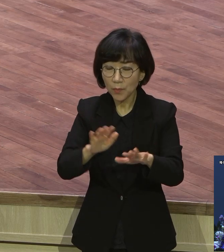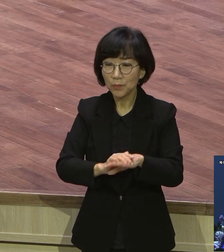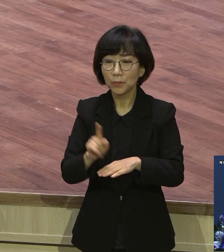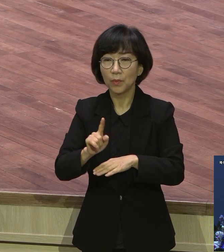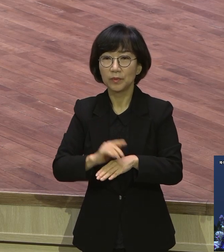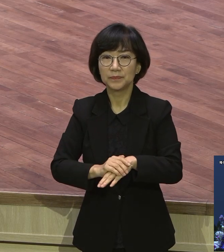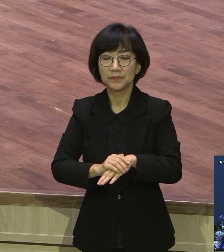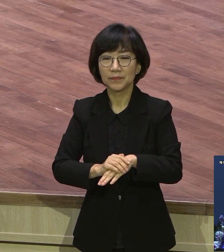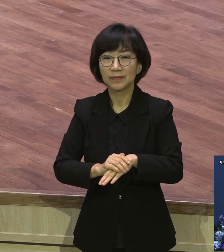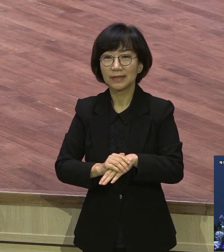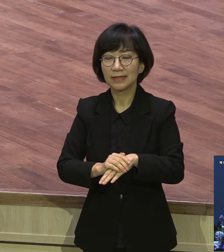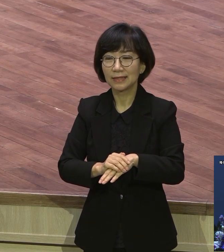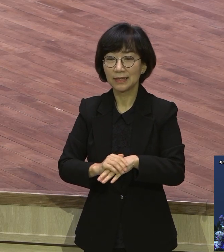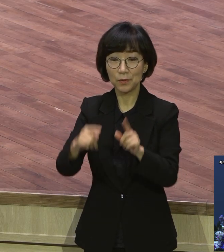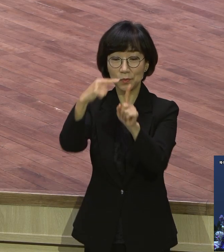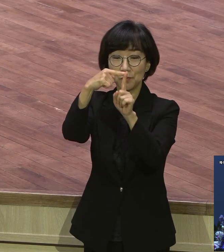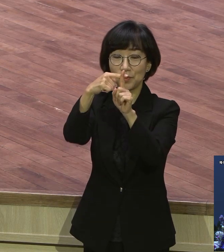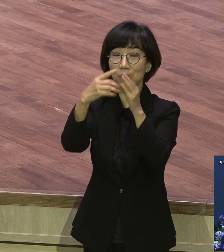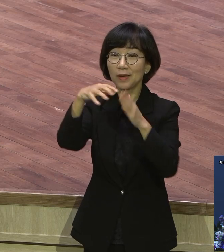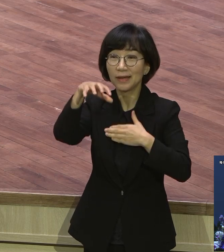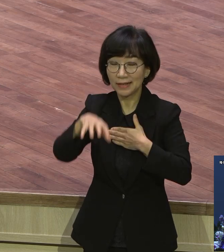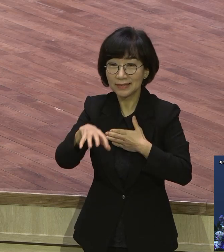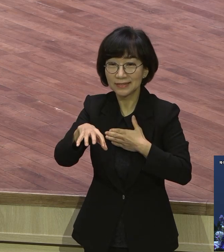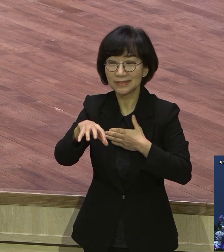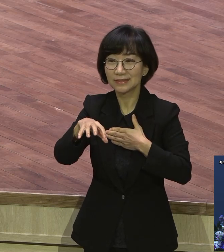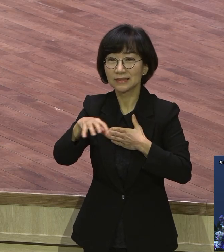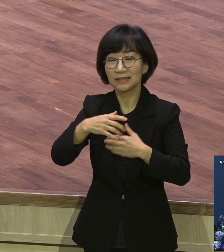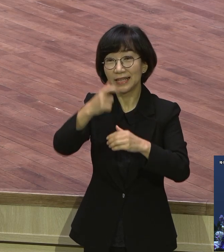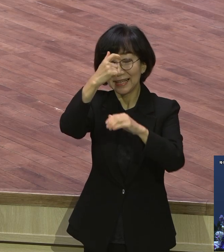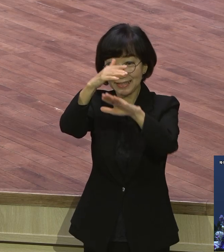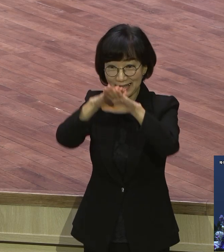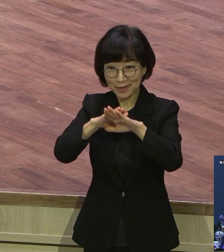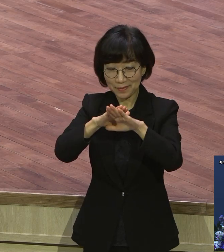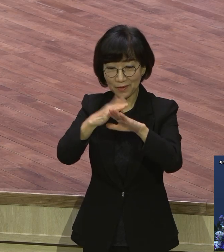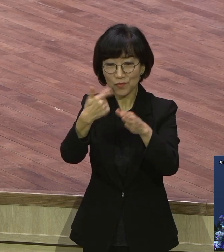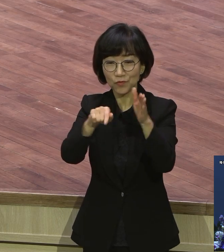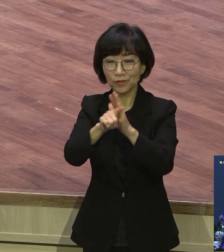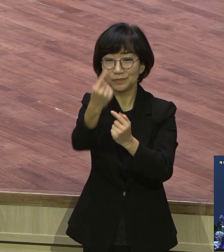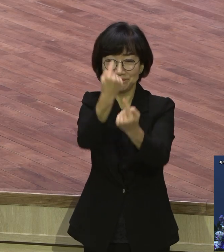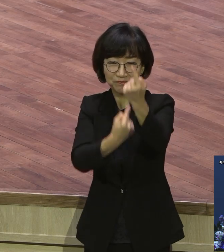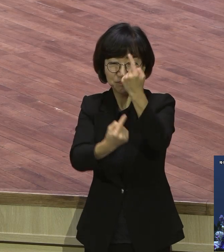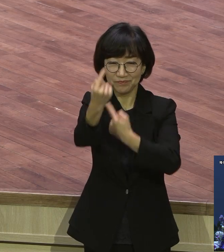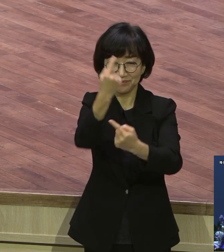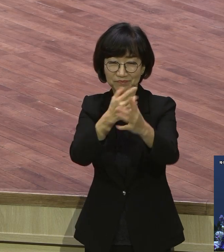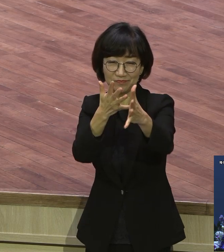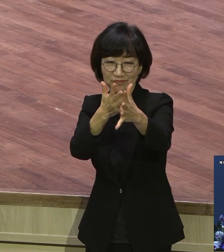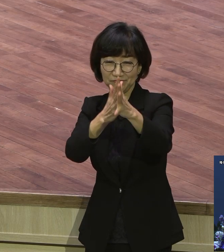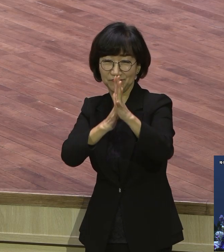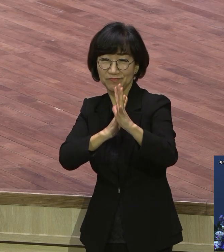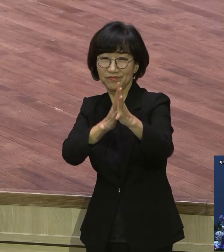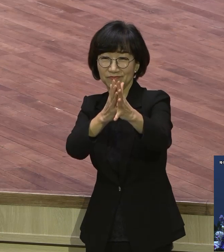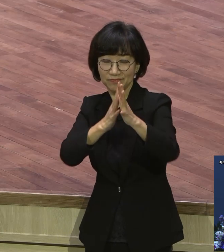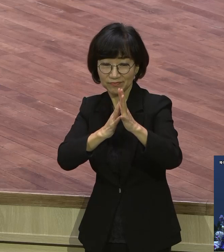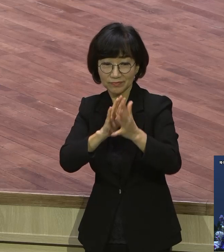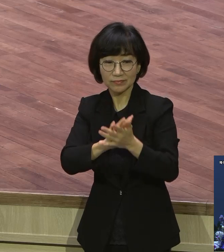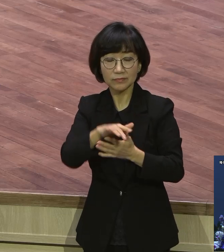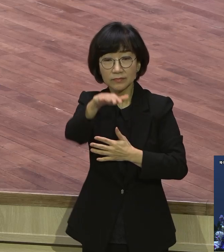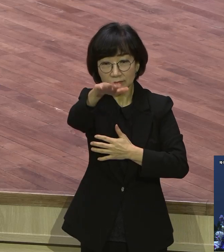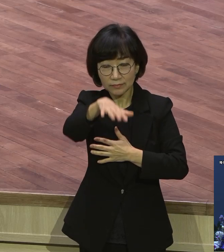교회가 예배 드리러 오는 성도들 예배 직전에 예배당